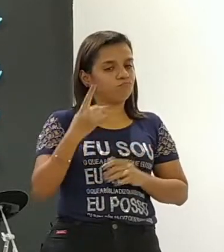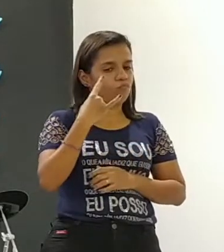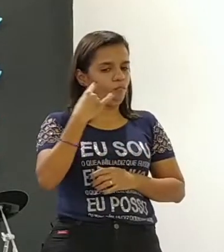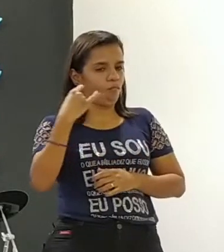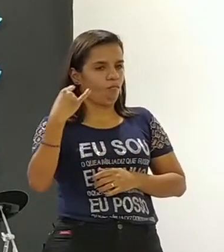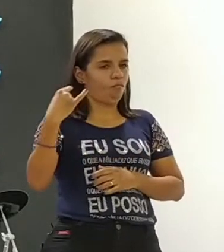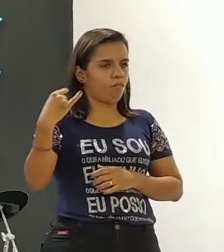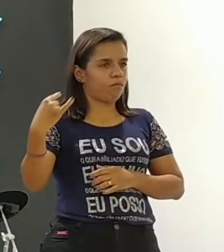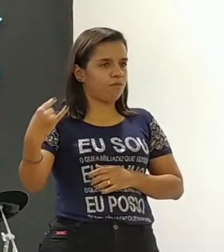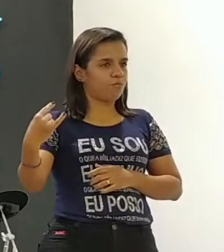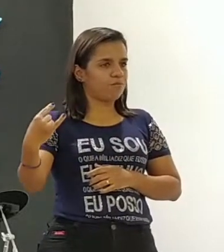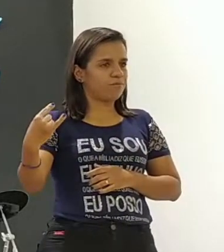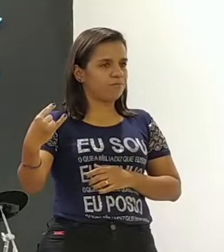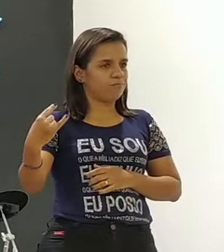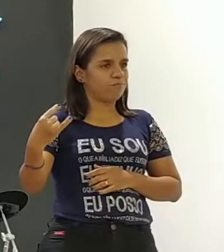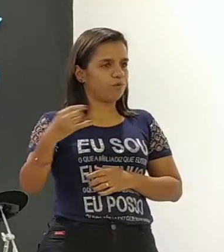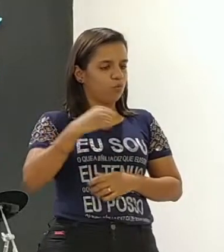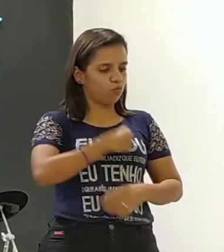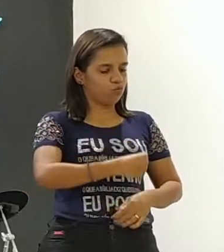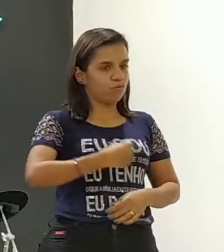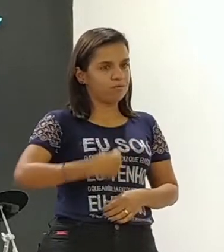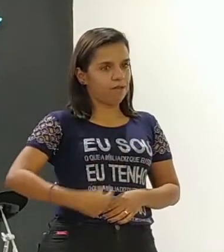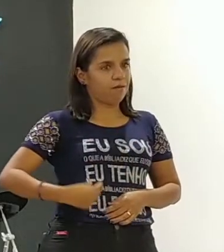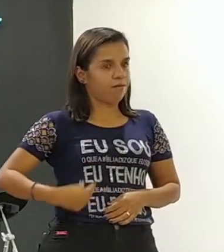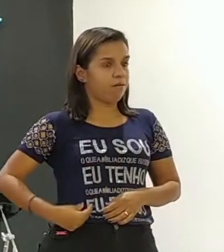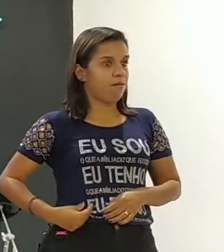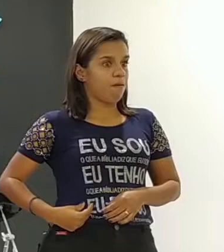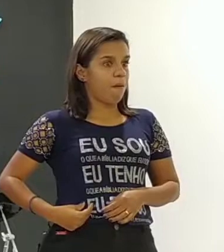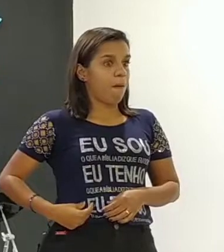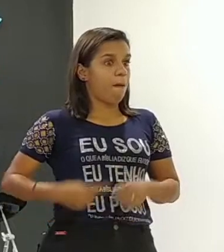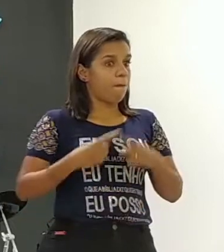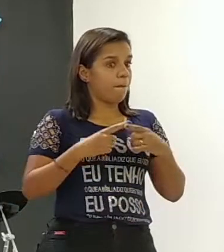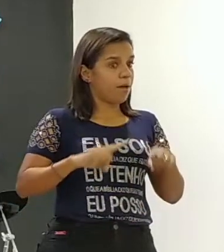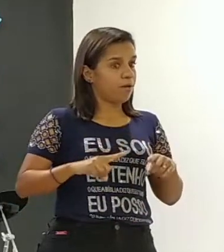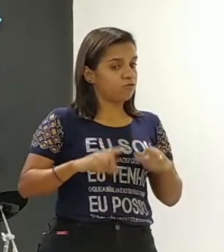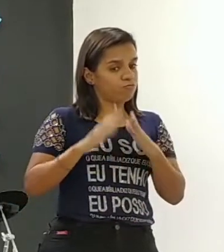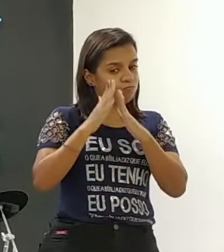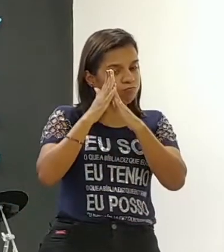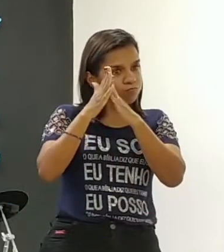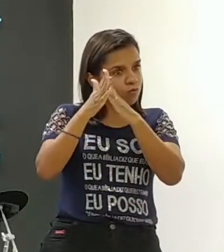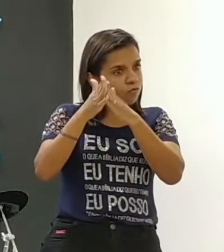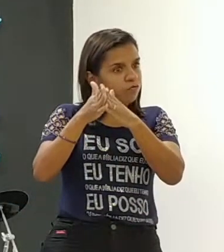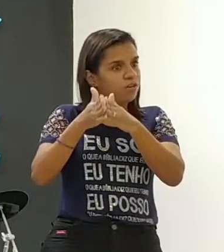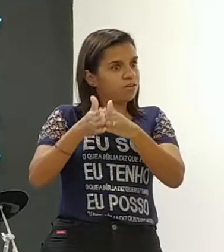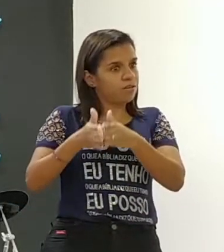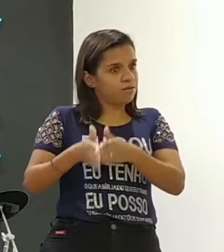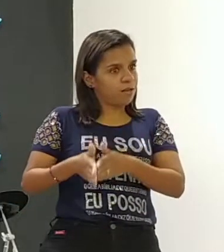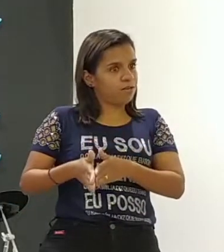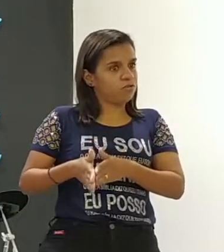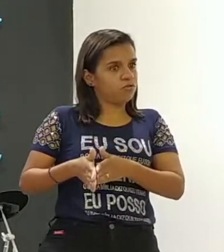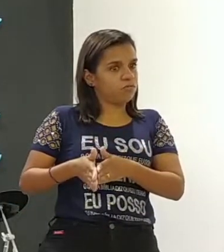Por fidelidade a Potifar, esposo dela, e a Deus.